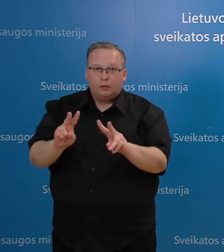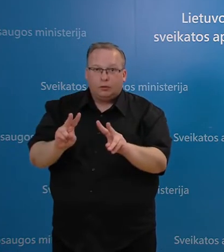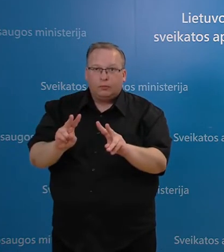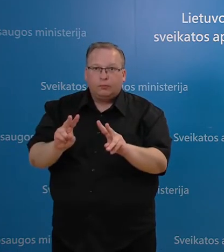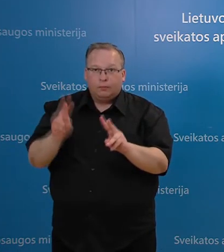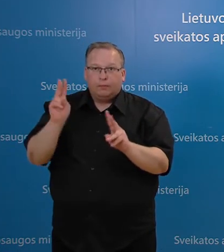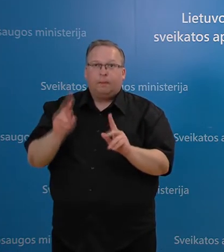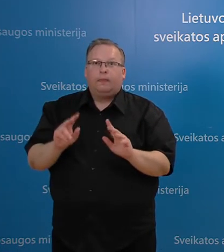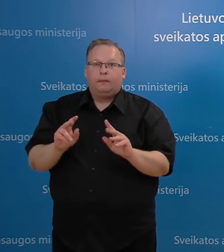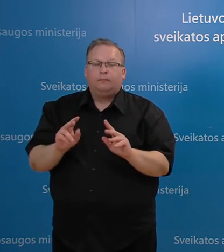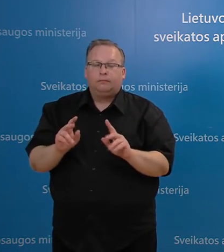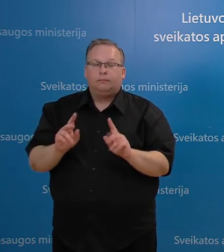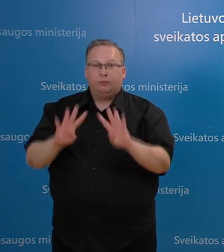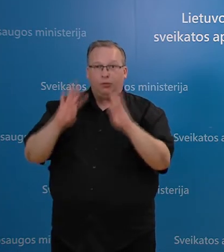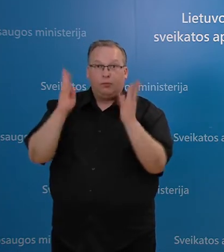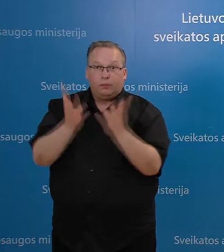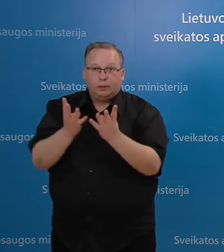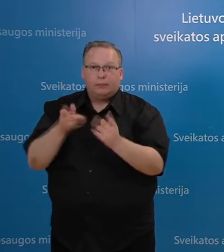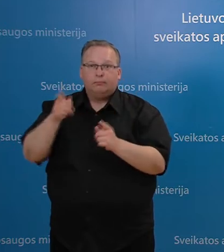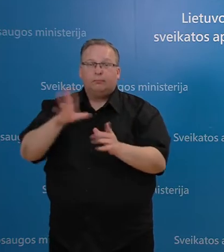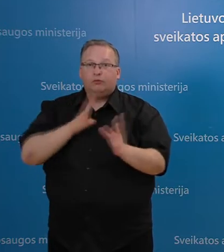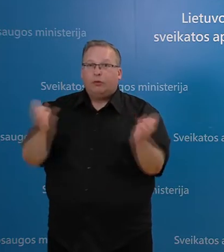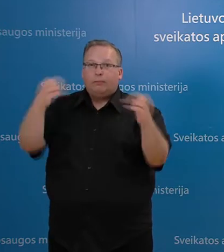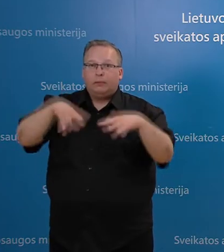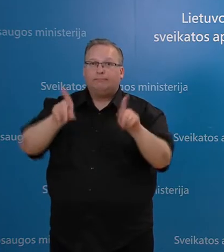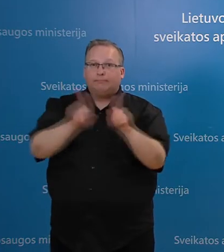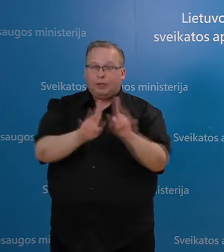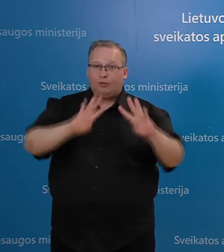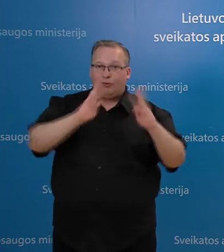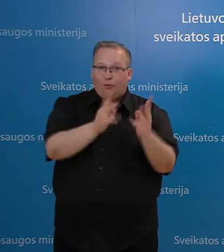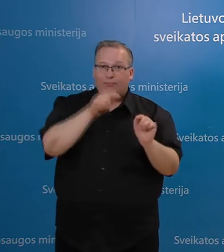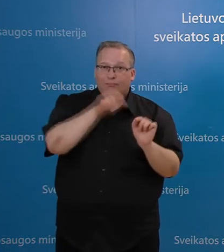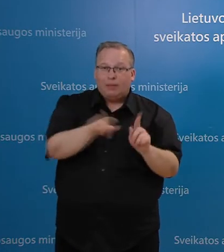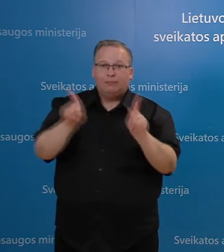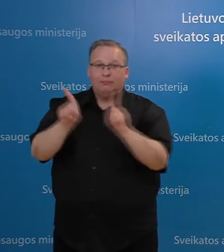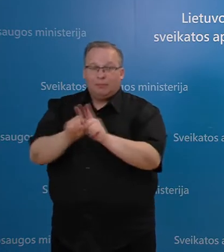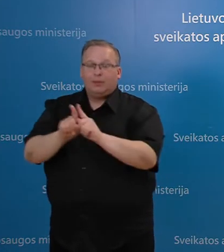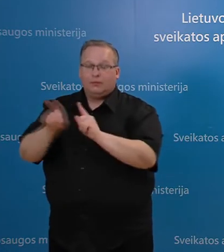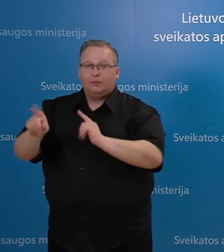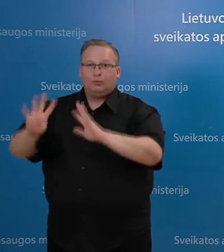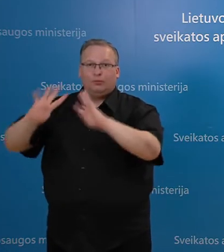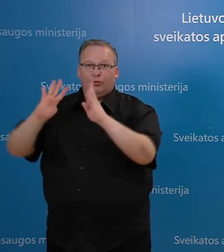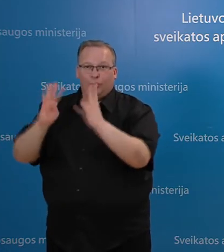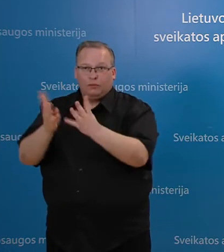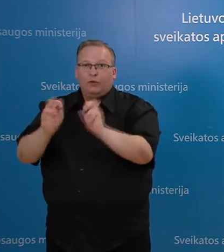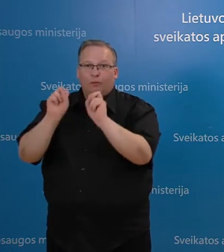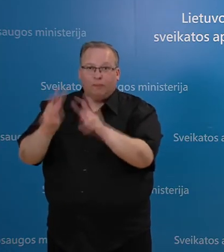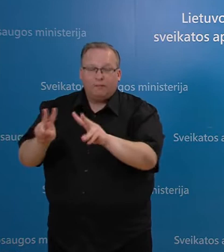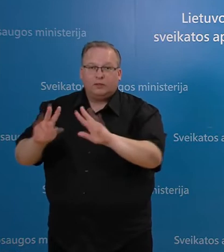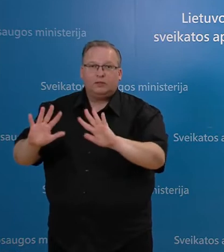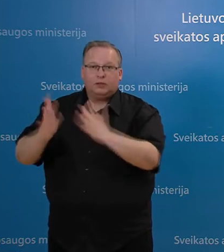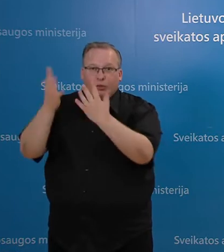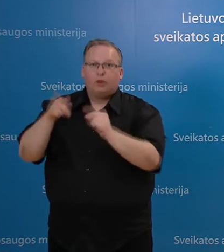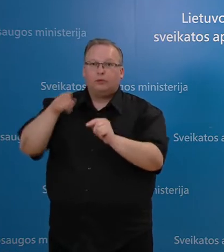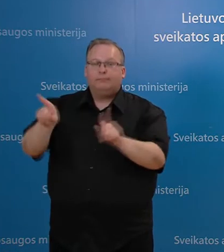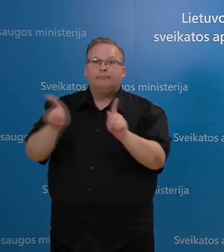buvo susirinkusi. Tai tiek komitete, tiek komisijoje yra nuspręsta